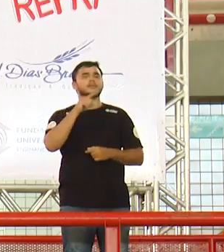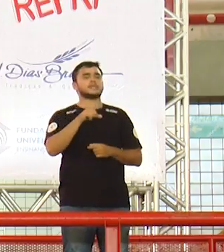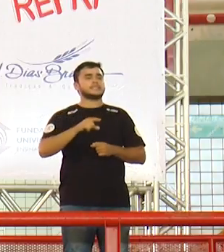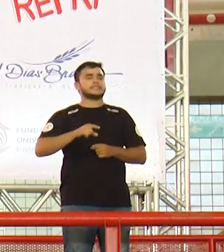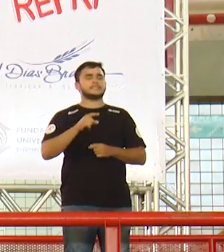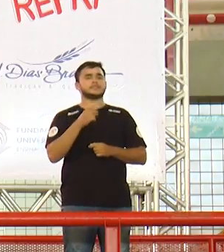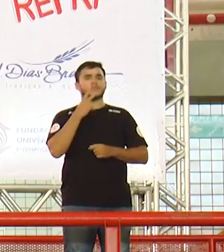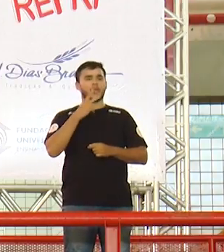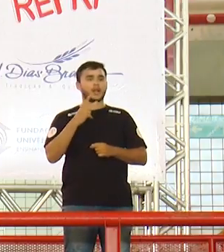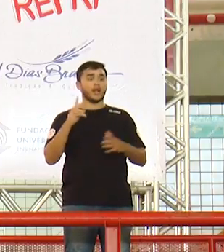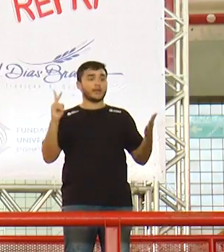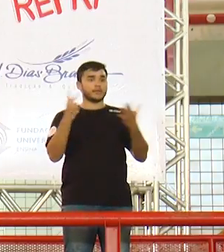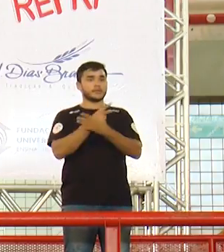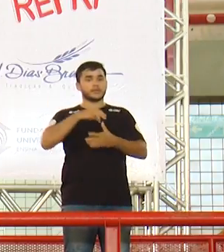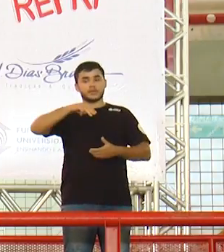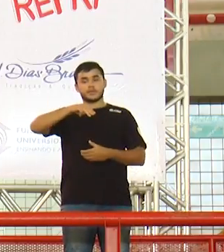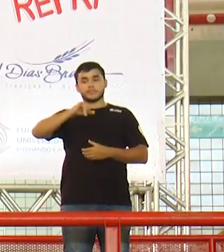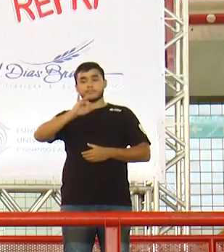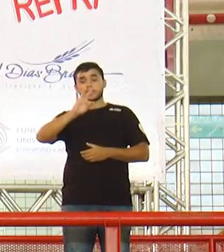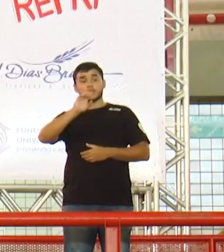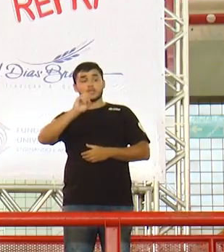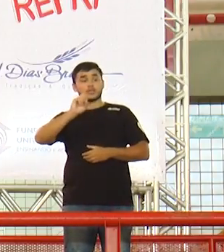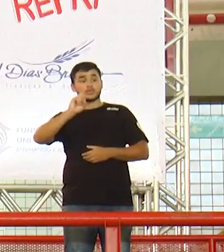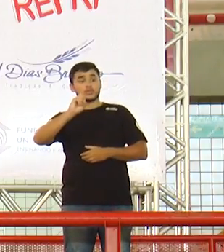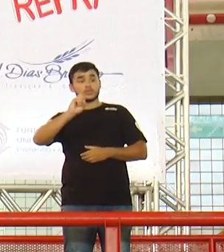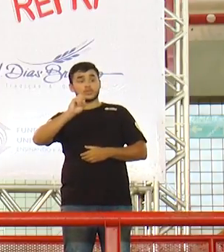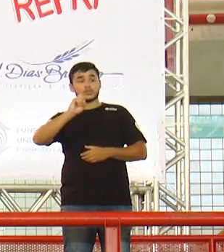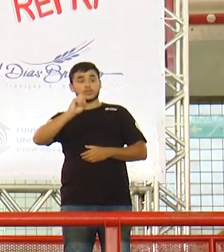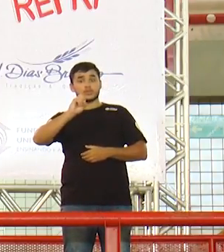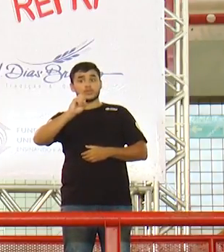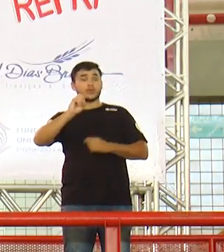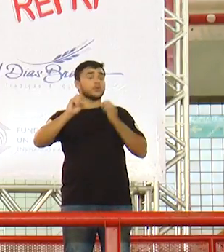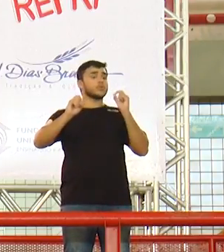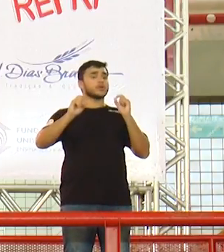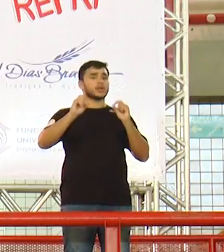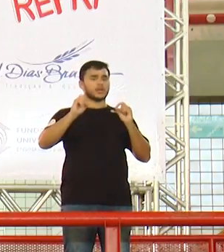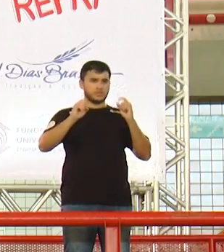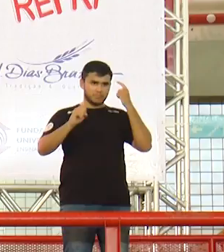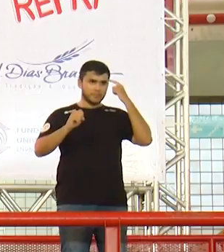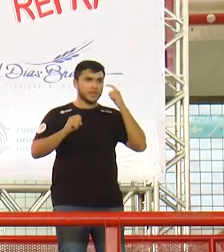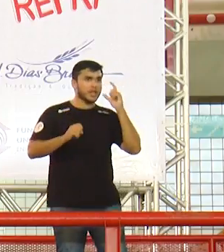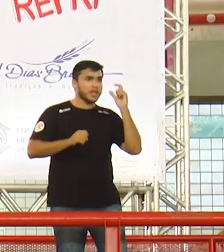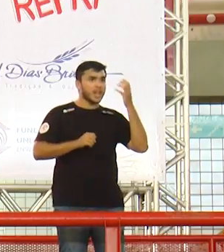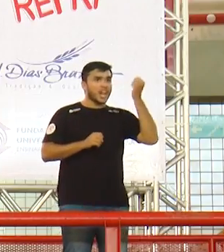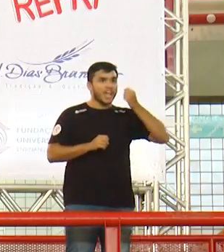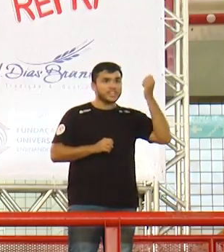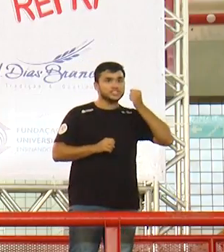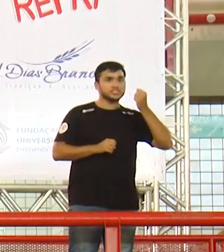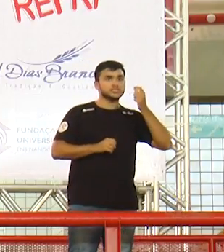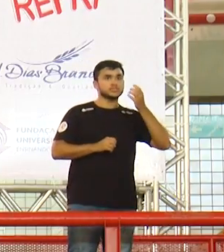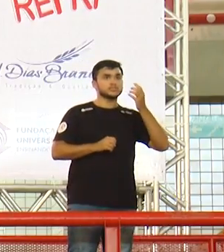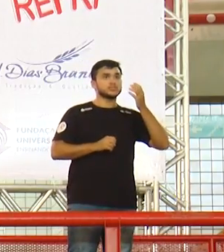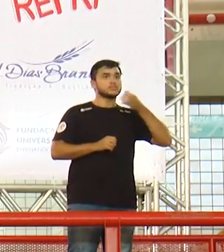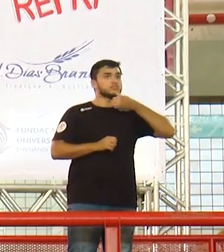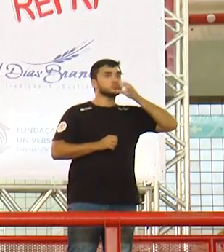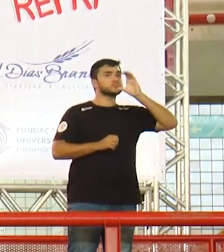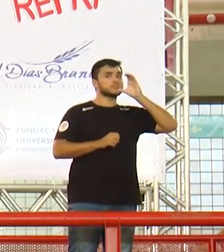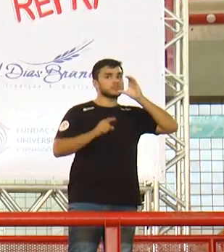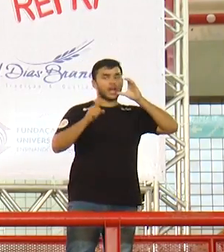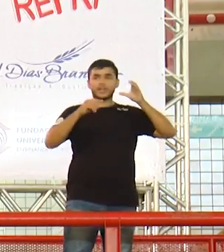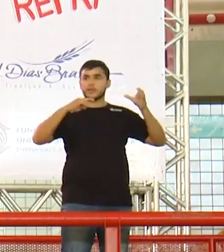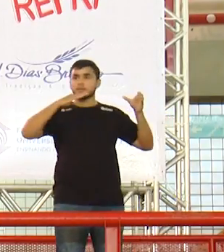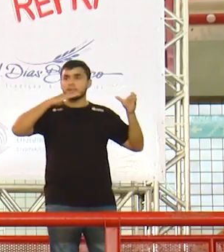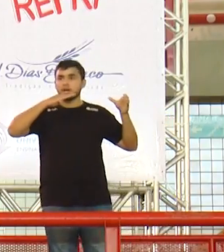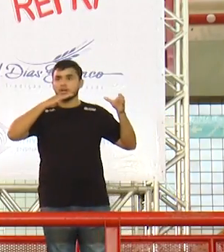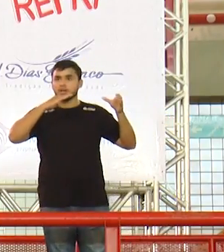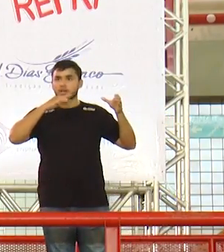então, tomar leite e chupar manga mata? Verdade ou mito? Tá vendo como é